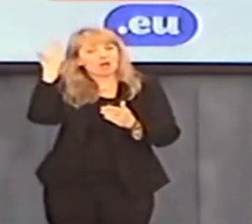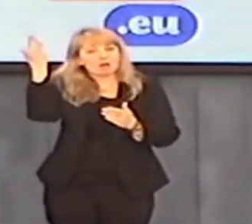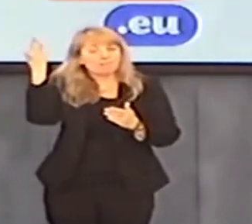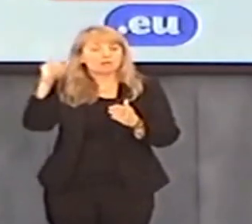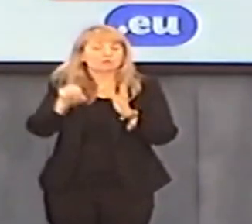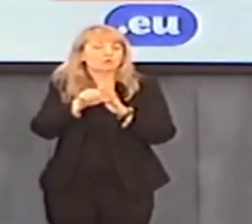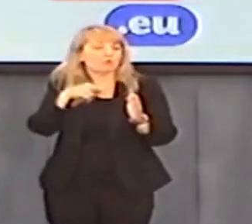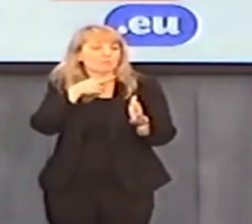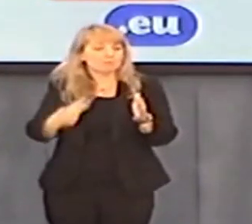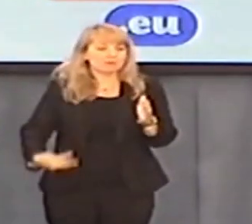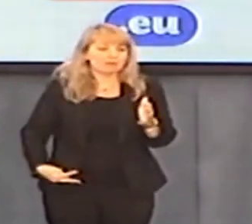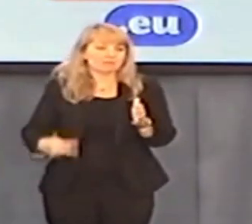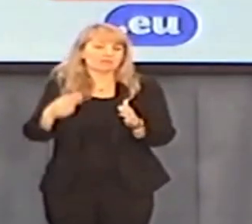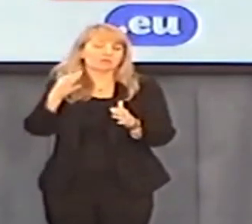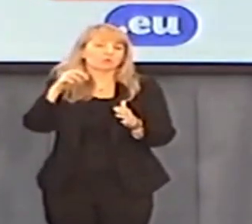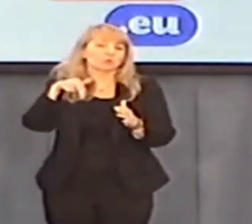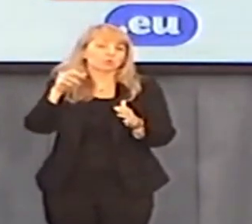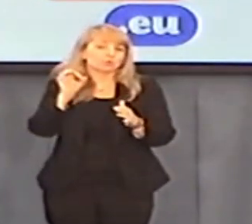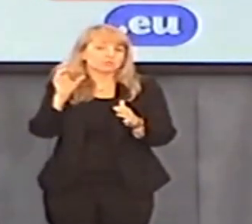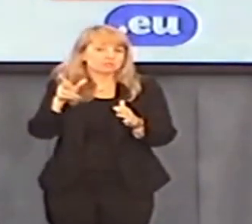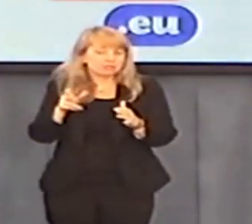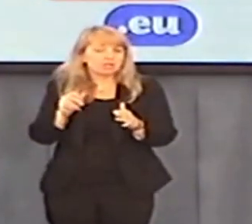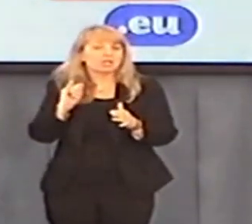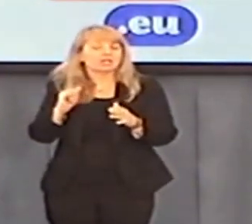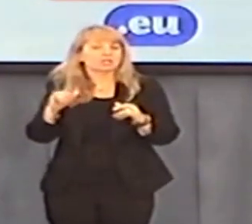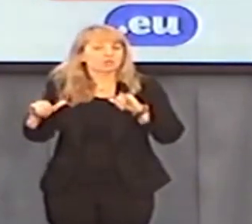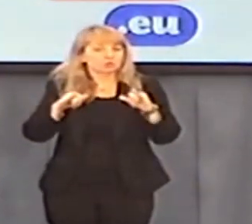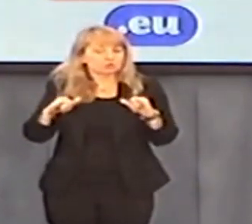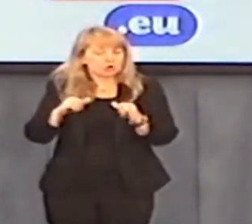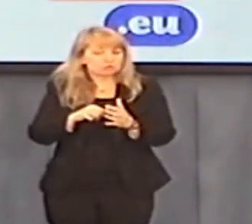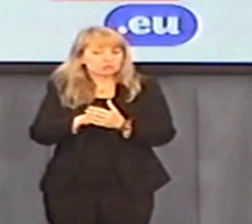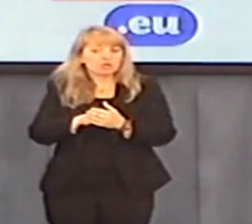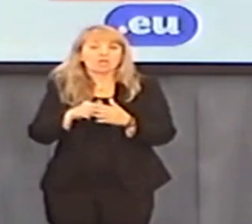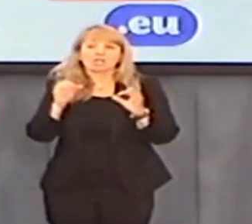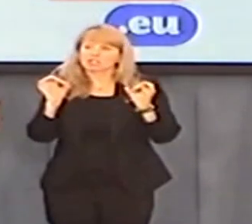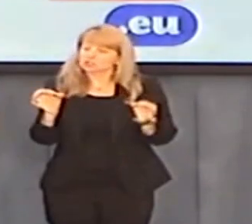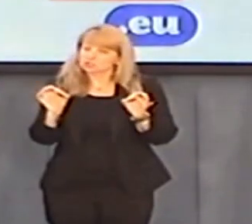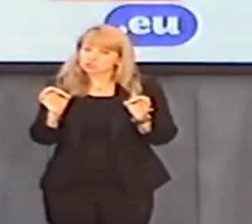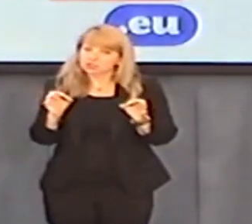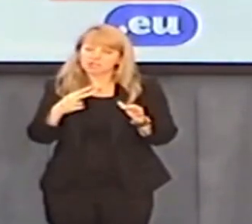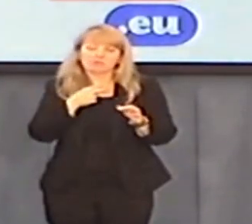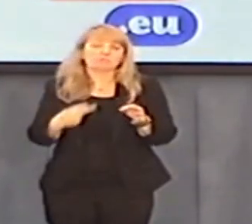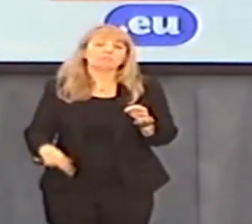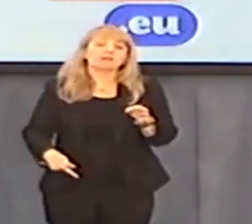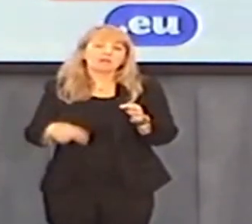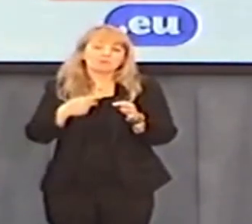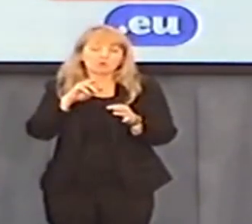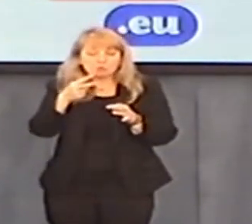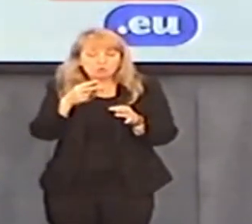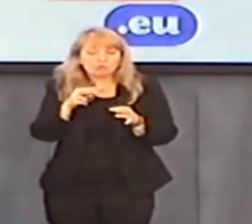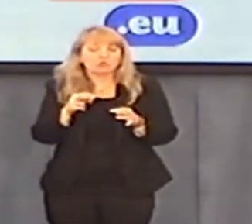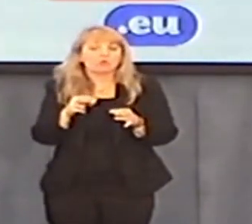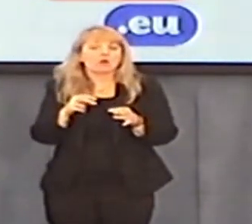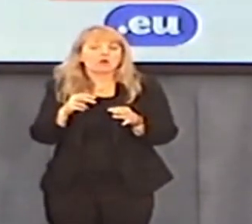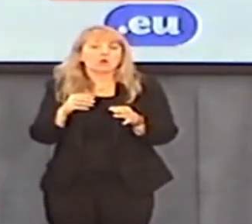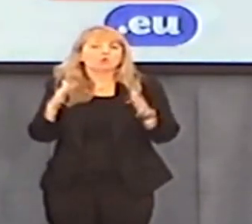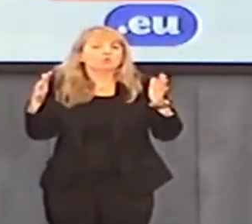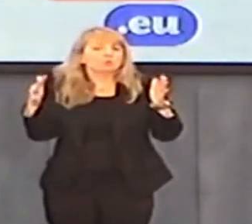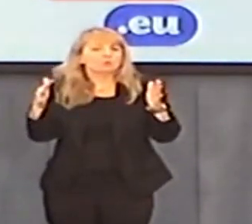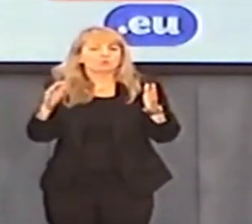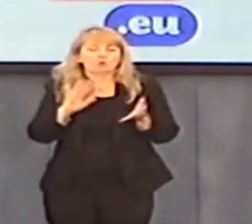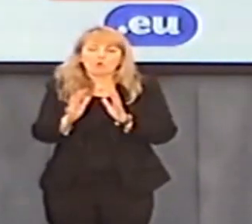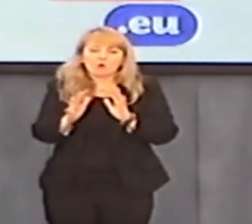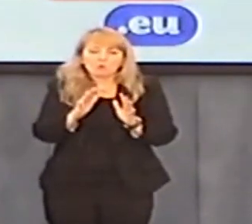premiera Donalda Tuska i do ekipy rządzącej, bo dzisiaj pan premier Donald Tusk też mówił z ogromną troską